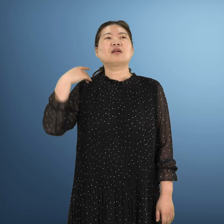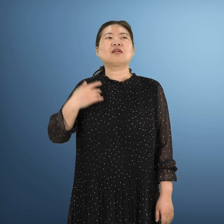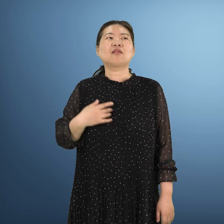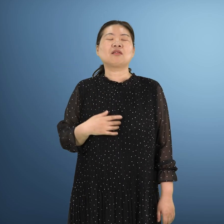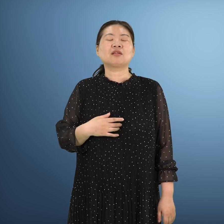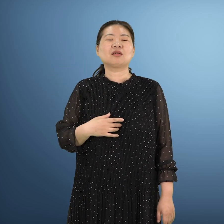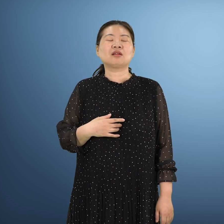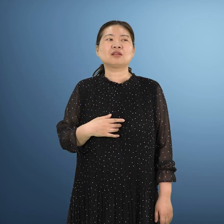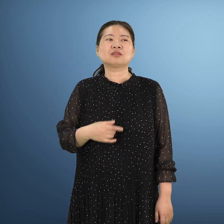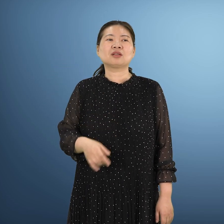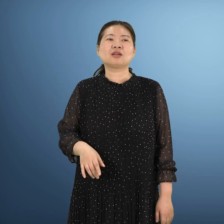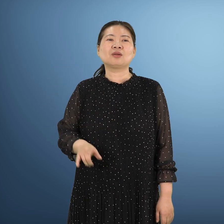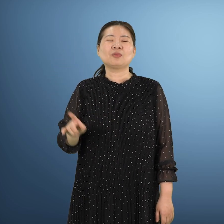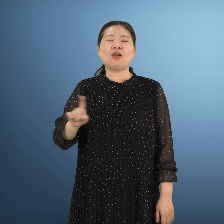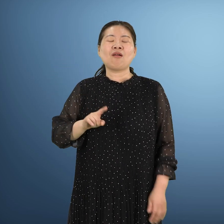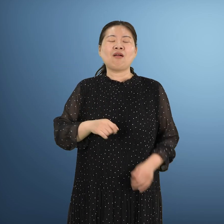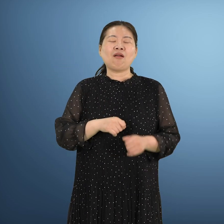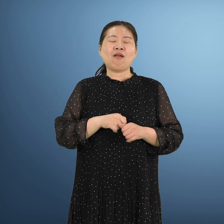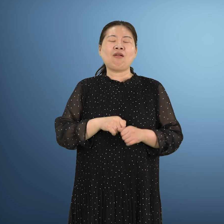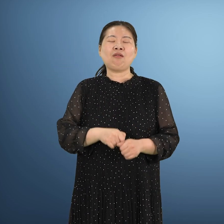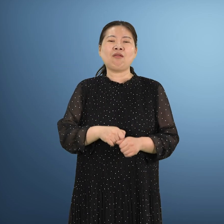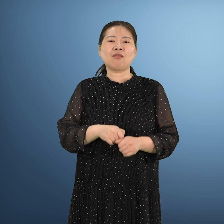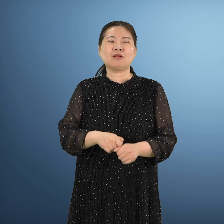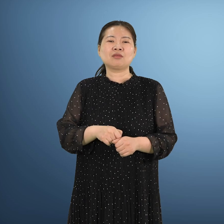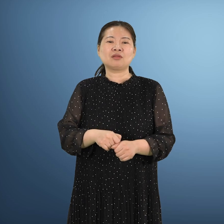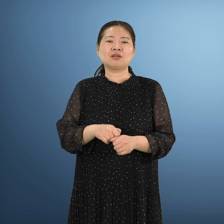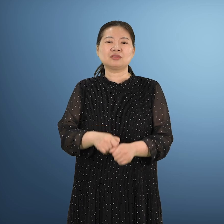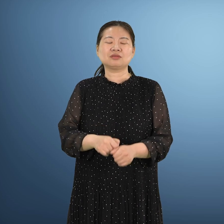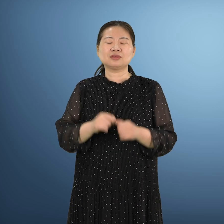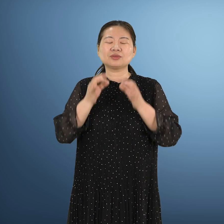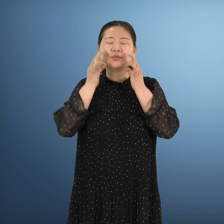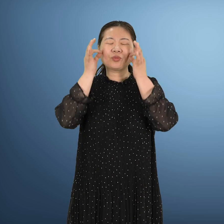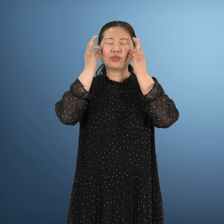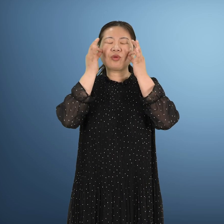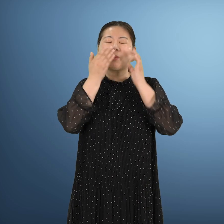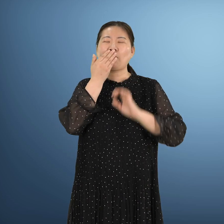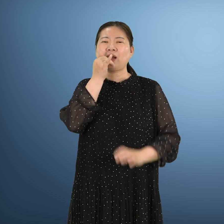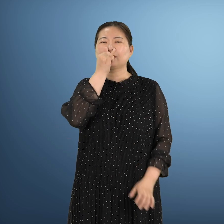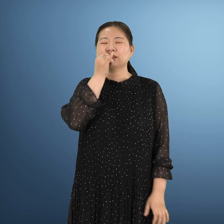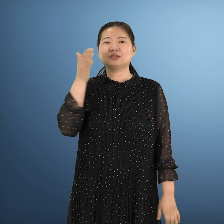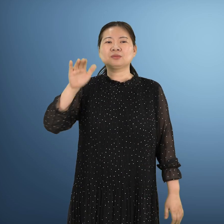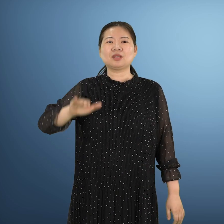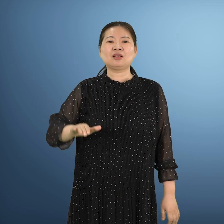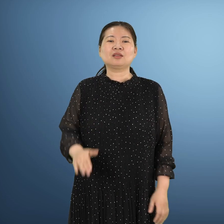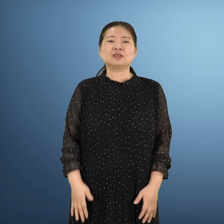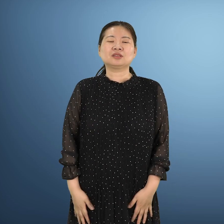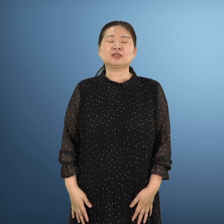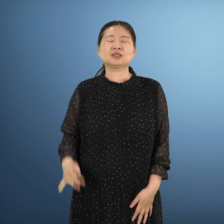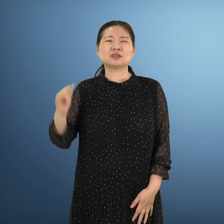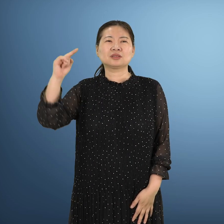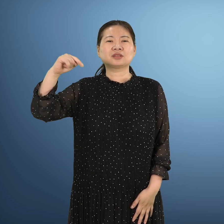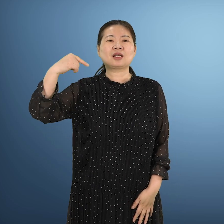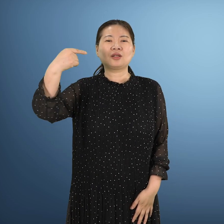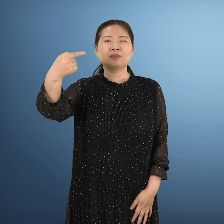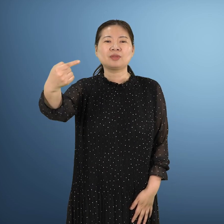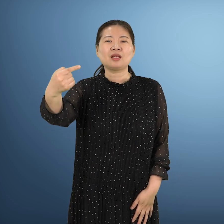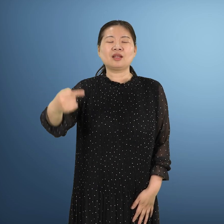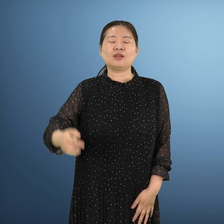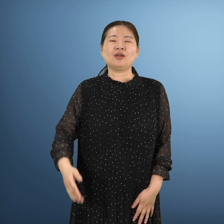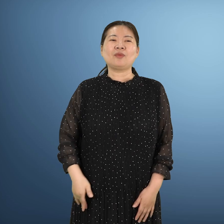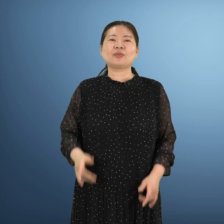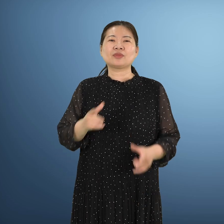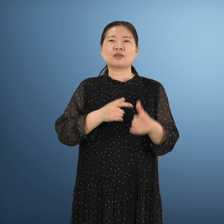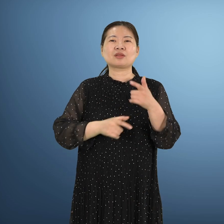그냥 여기까지도 뭐 억지로 노력까지는 할 수 있겠는데 그 다음에